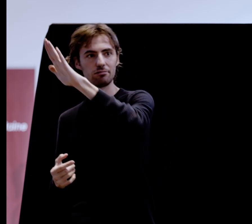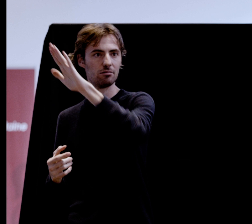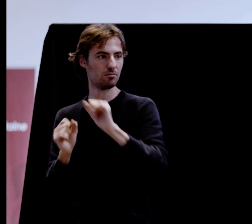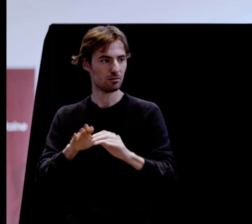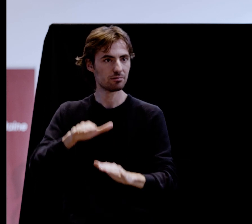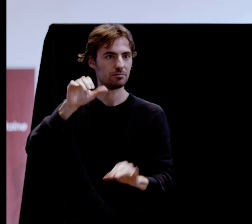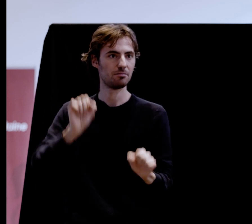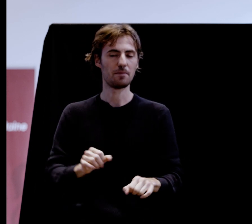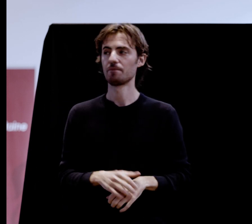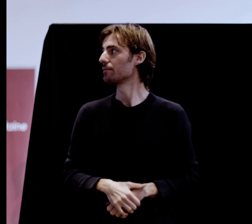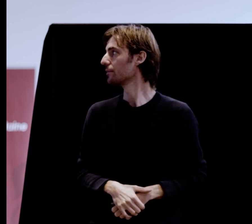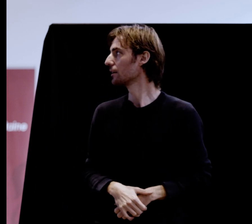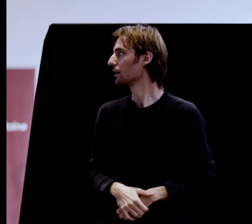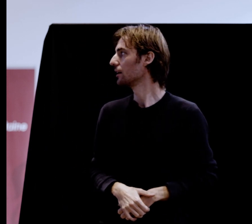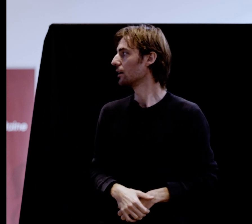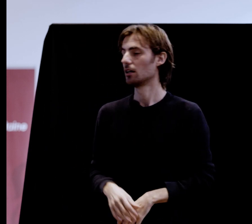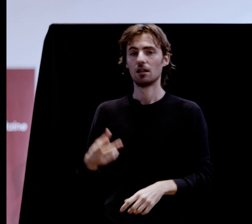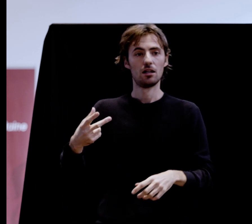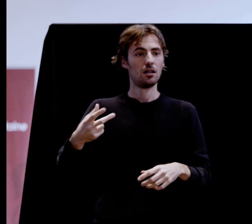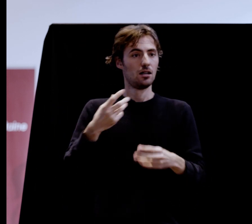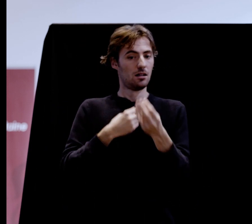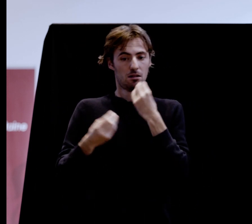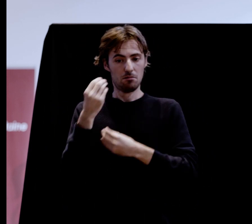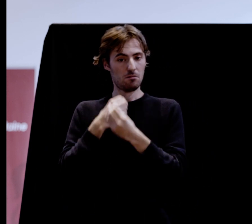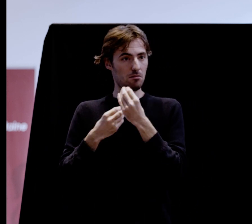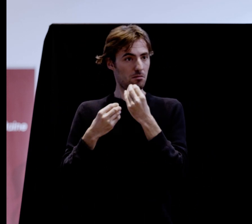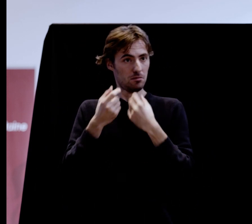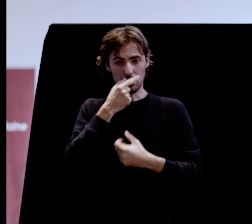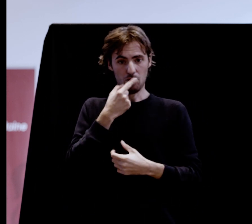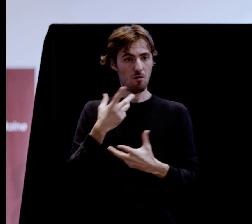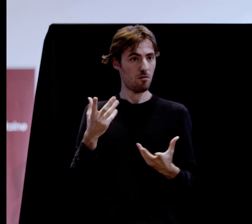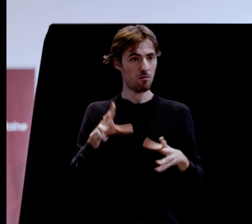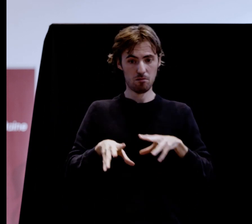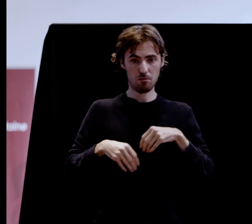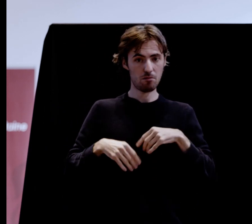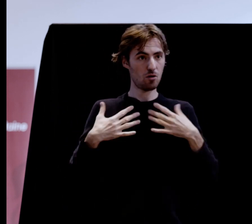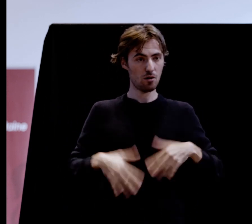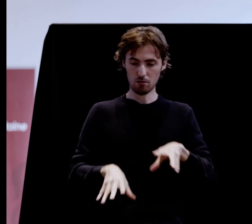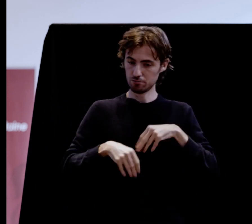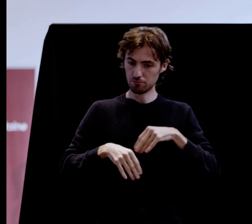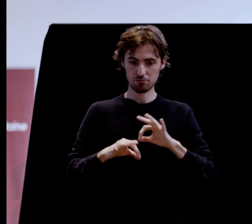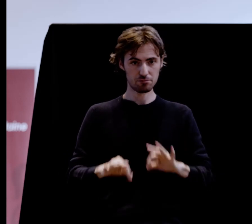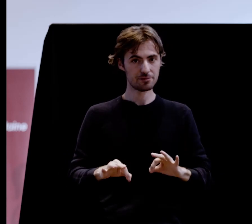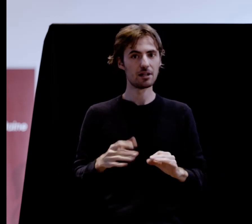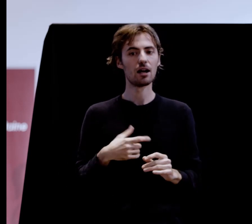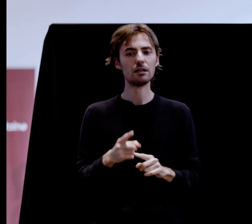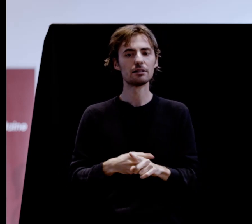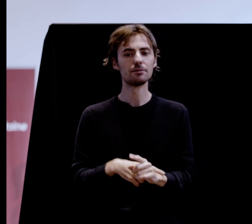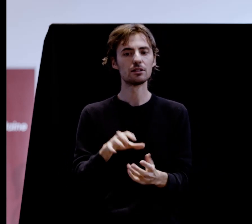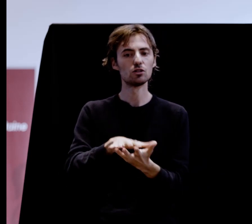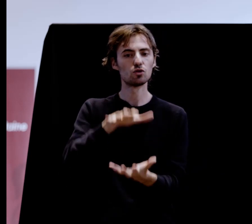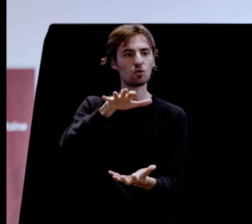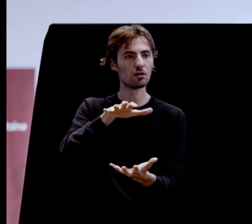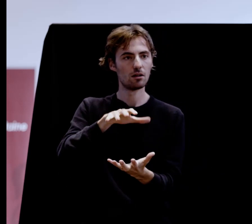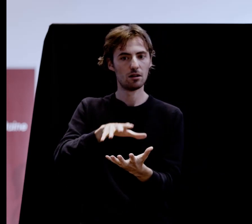Le traitement, il est bien toléré et progressivement, on augmente les doses. Est-ce qu'on